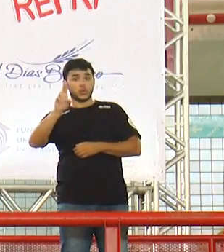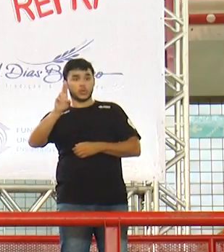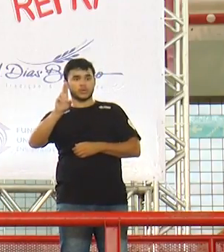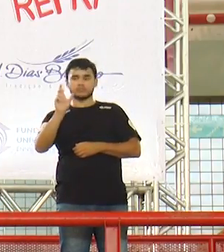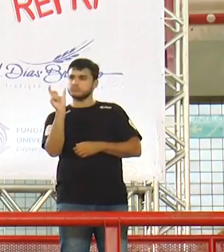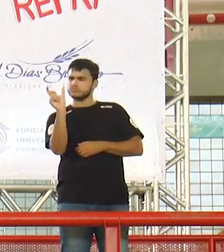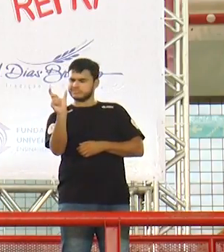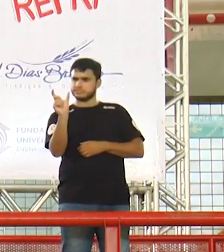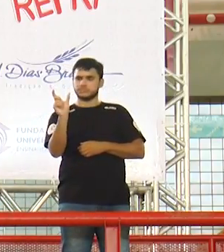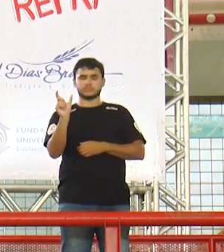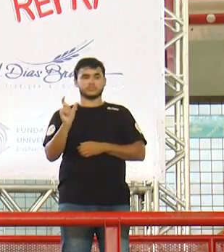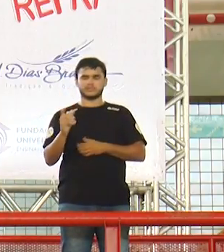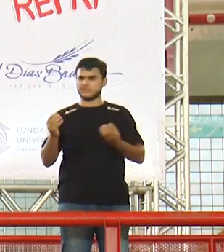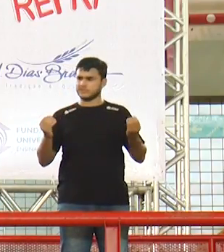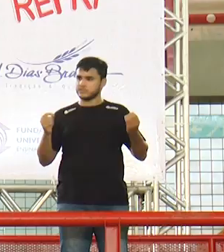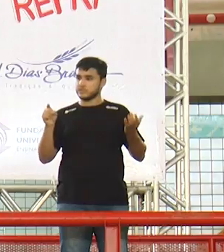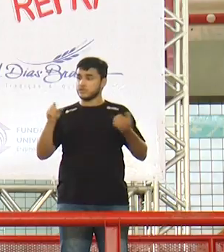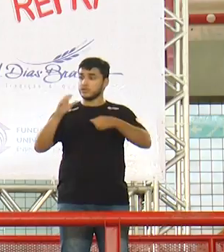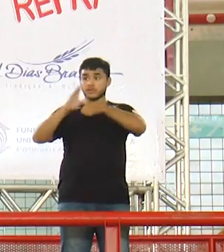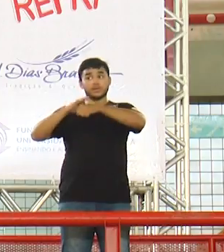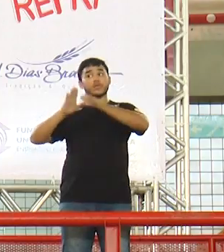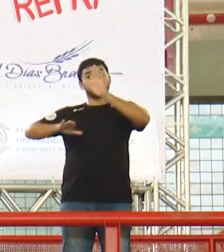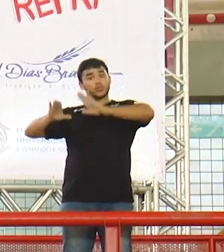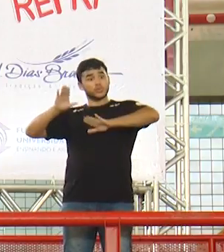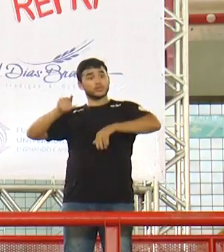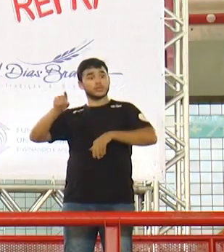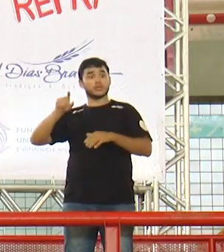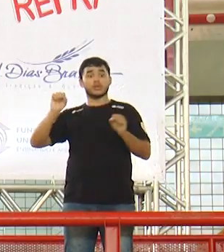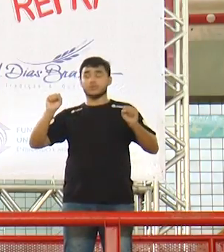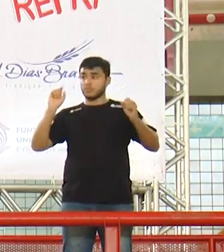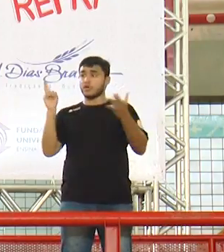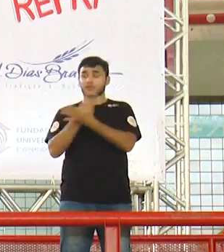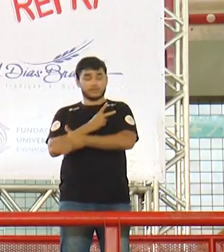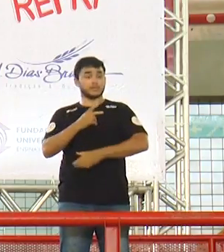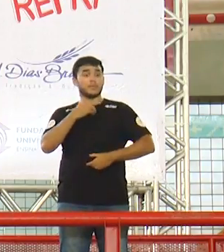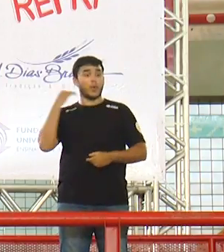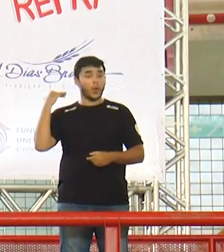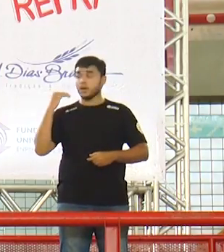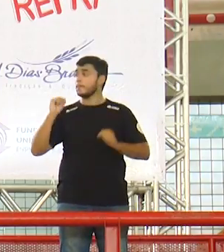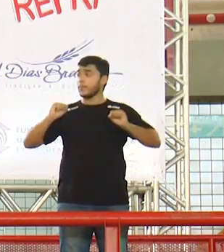matador, você é uma vítima em potencial.